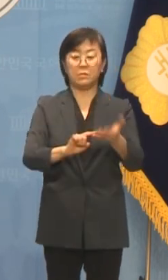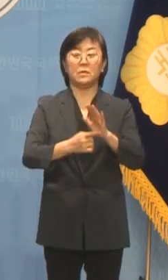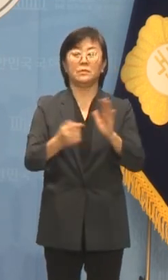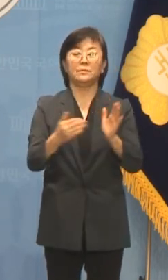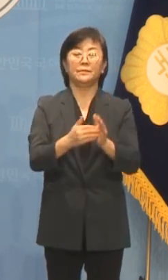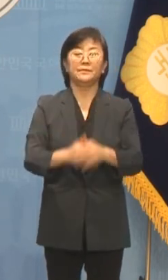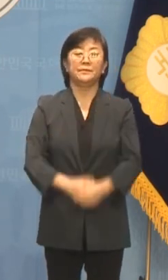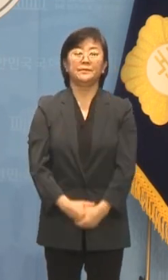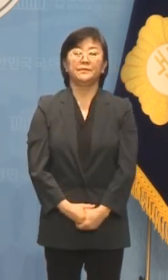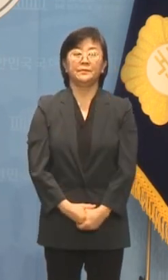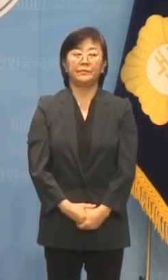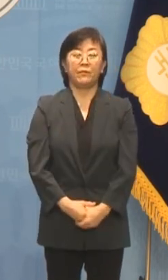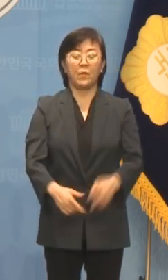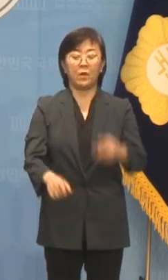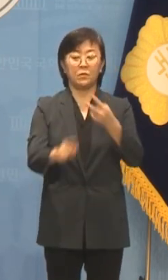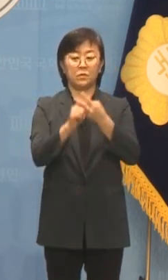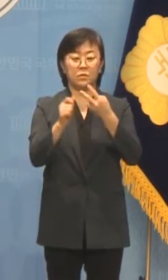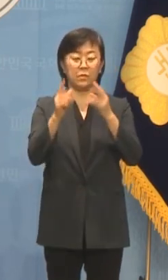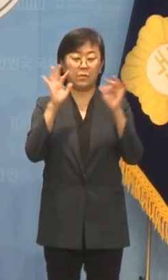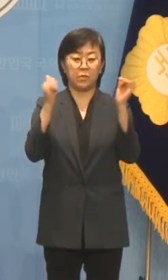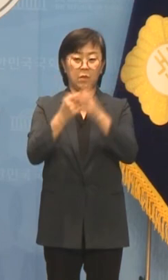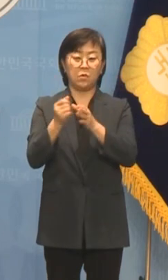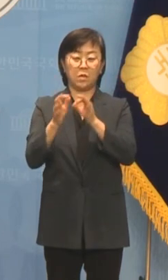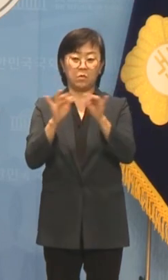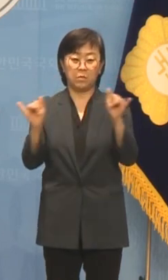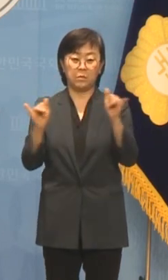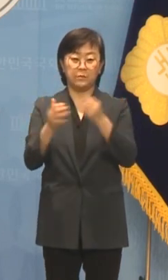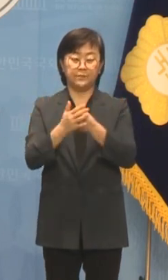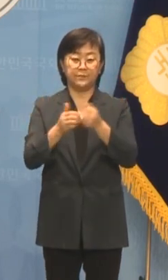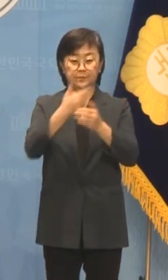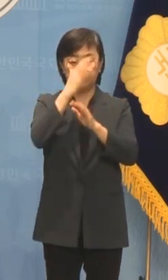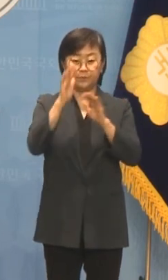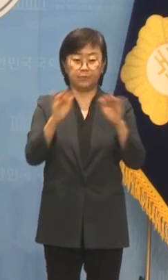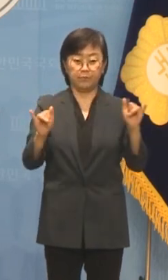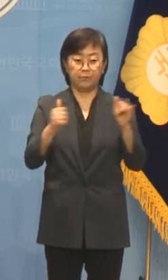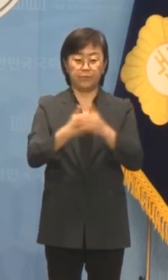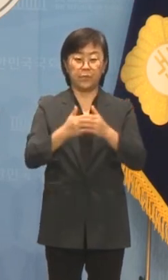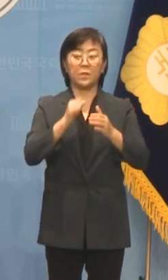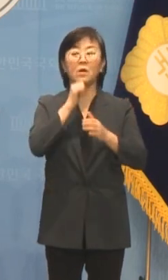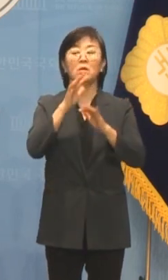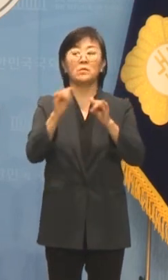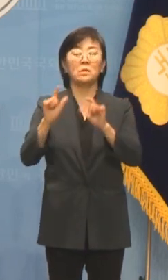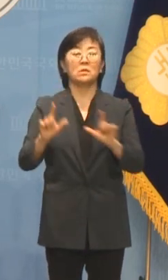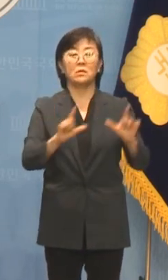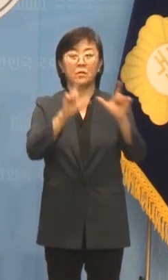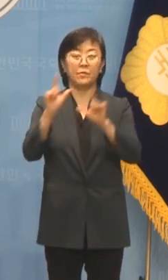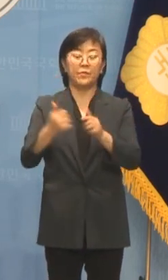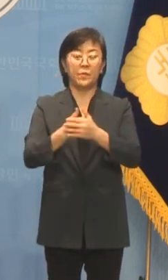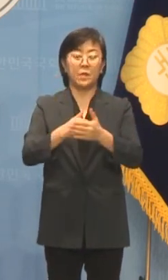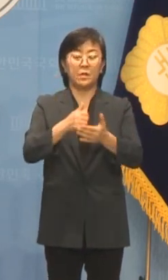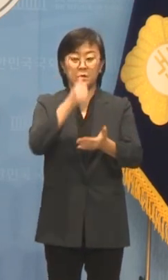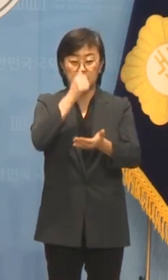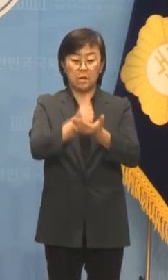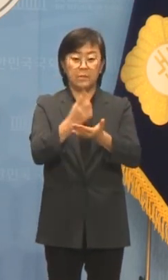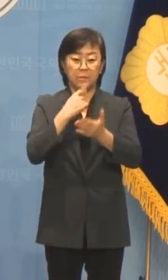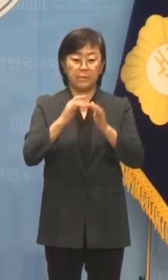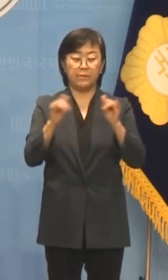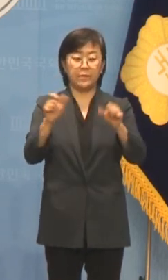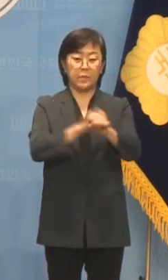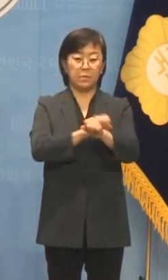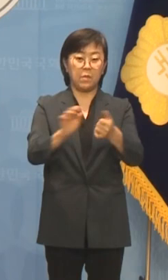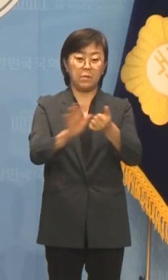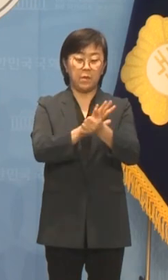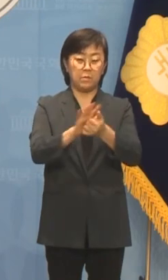발표하였습니다. 중소기업인, 소상공인, 청년, 서민 생계형 형사범,